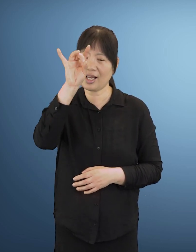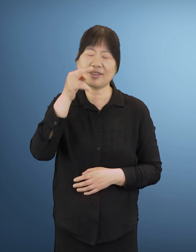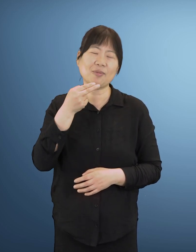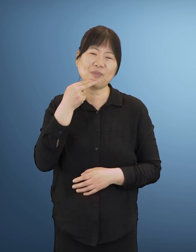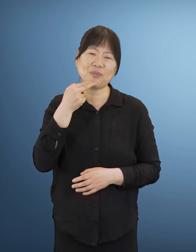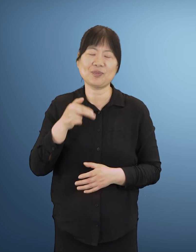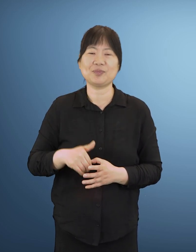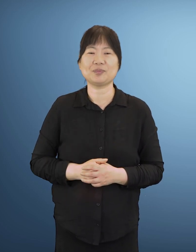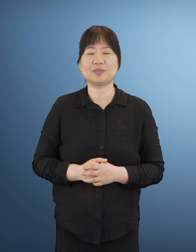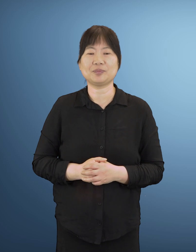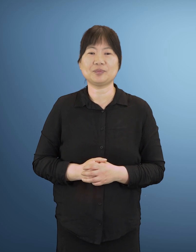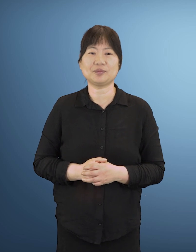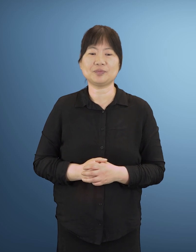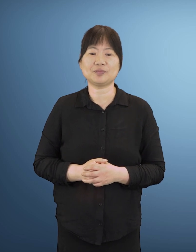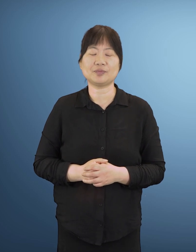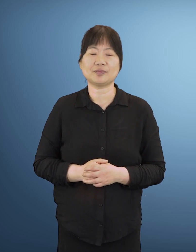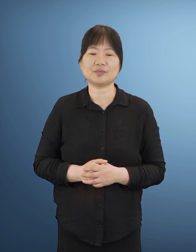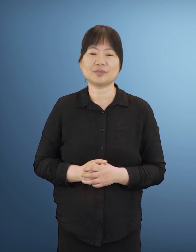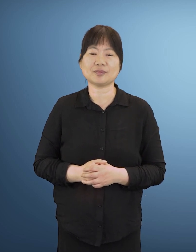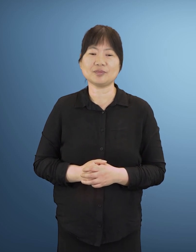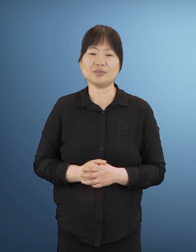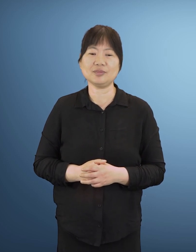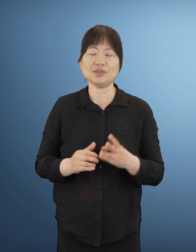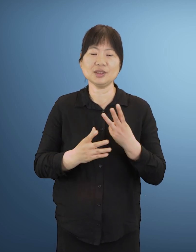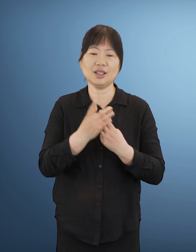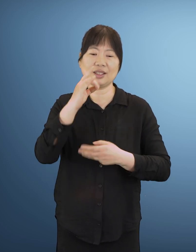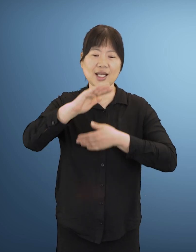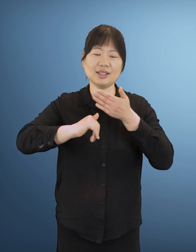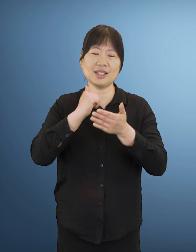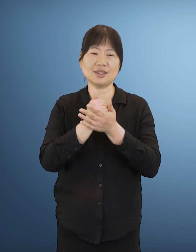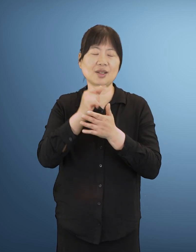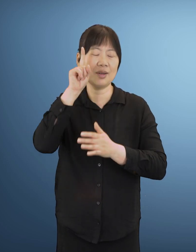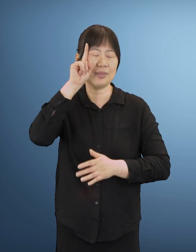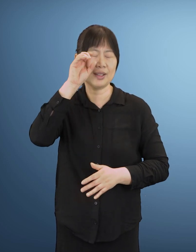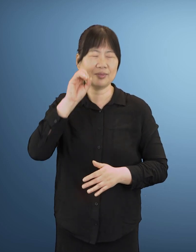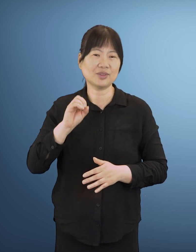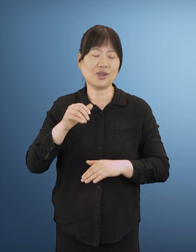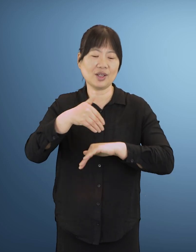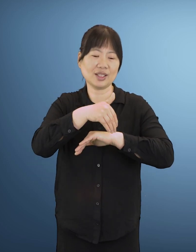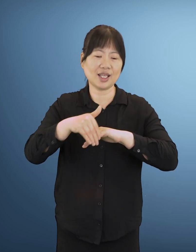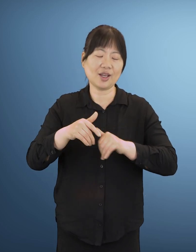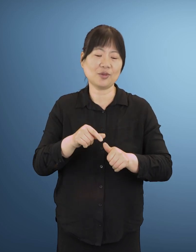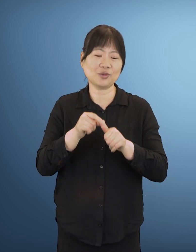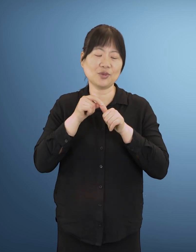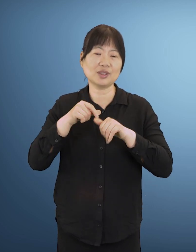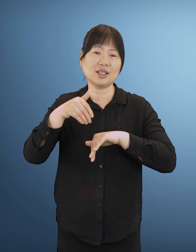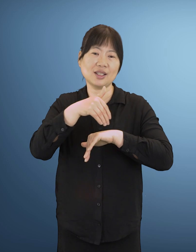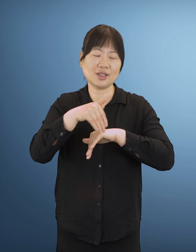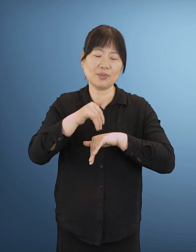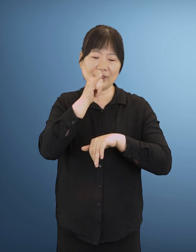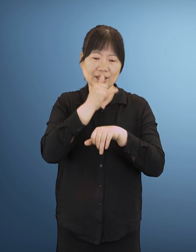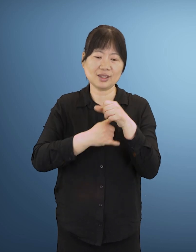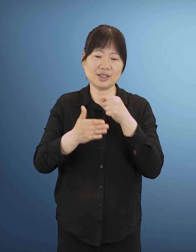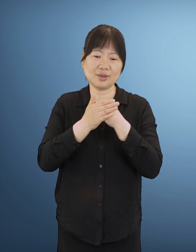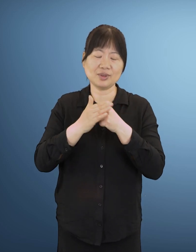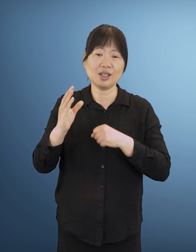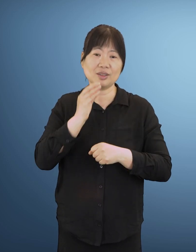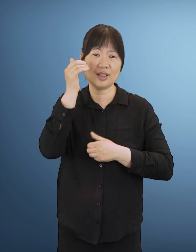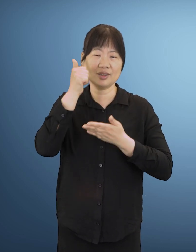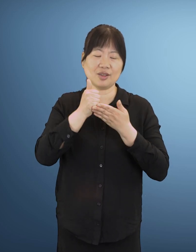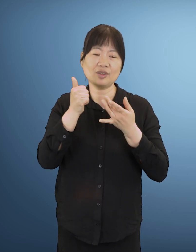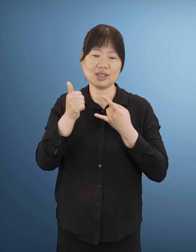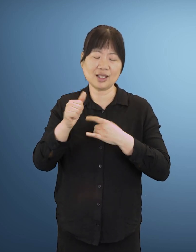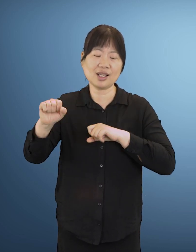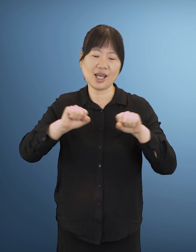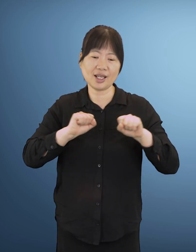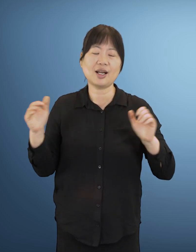일도 없어요. 삼위 하나님의 전적인 계획과 구원의 섭리를 통해서 성령께서